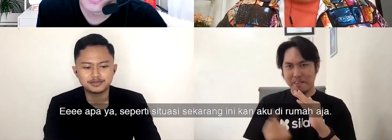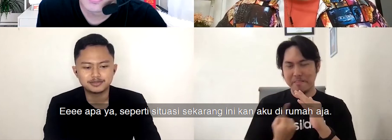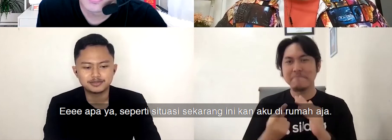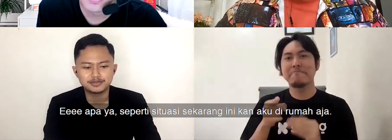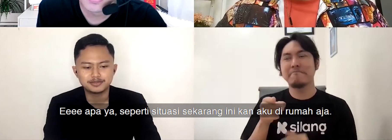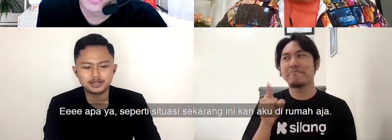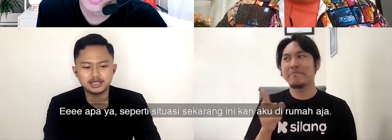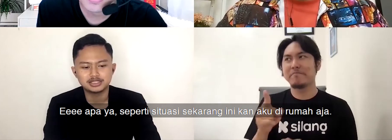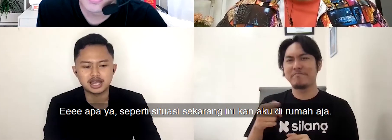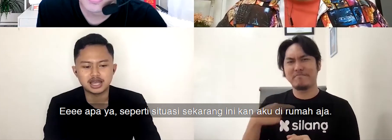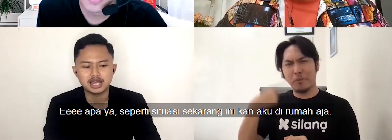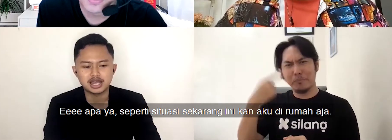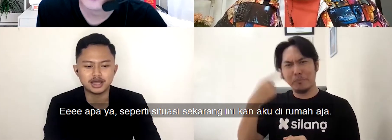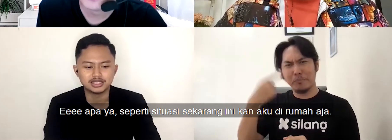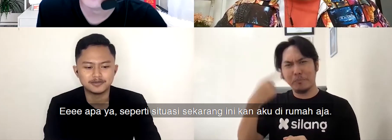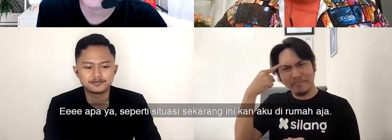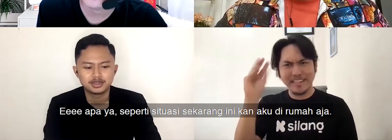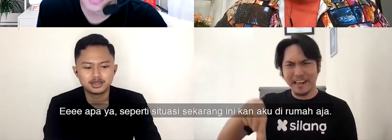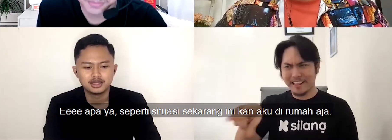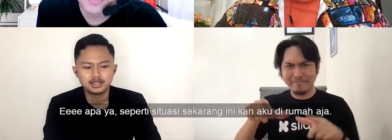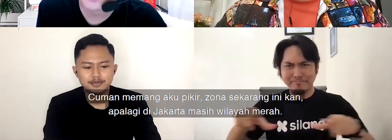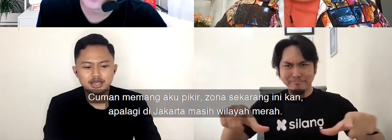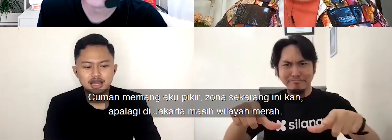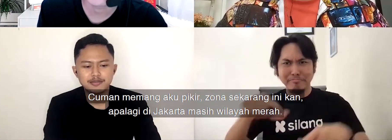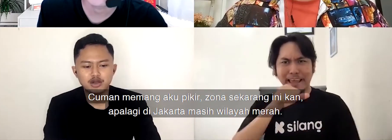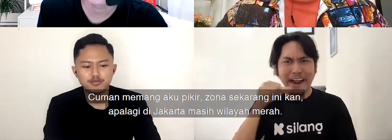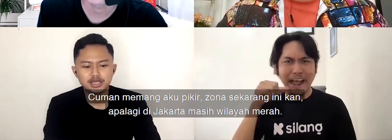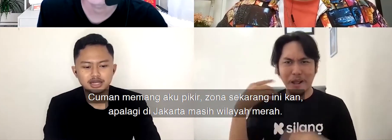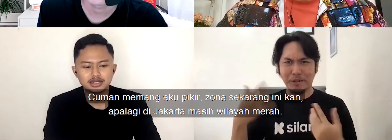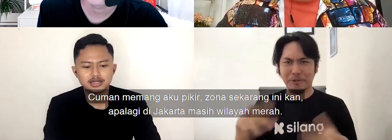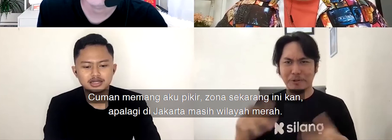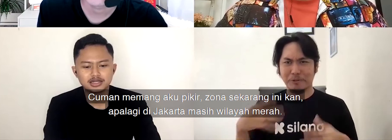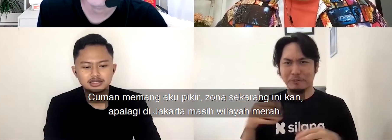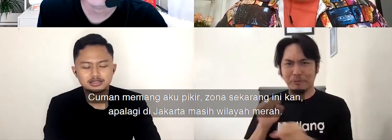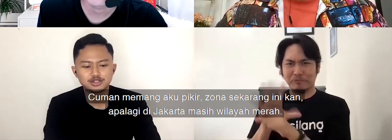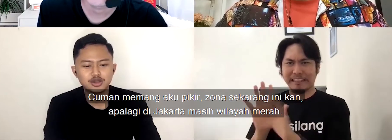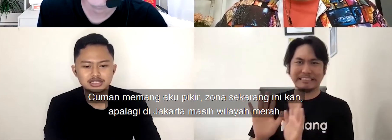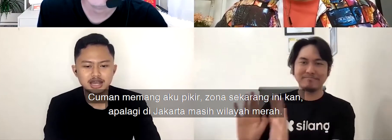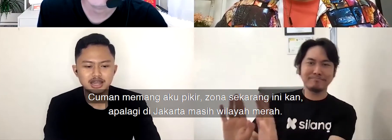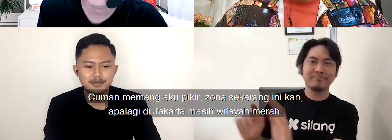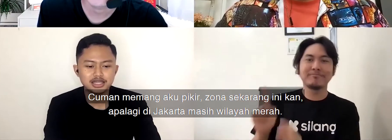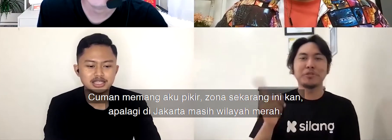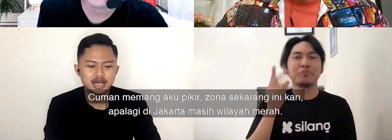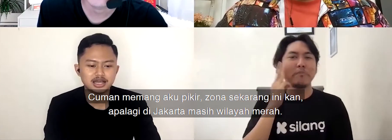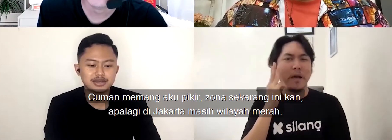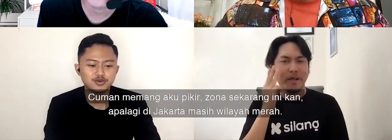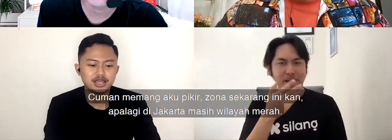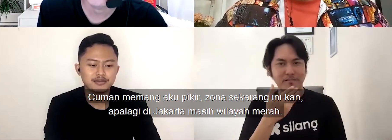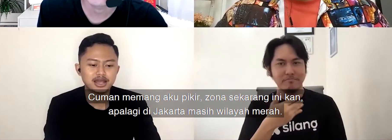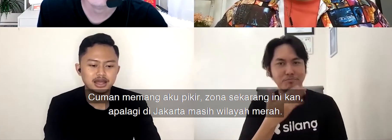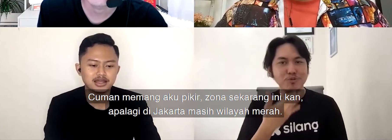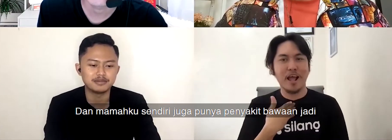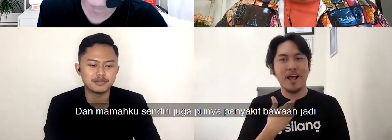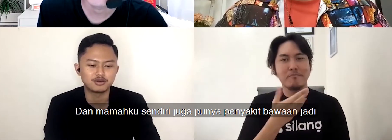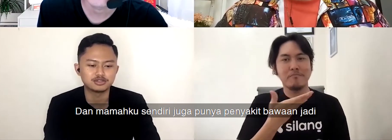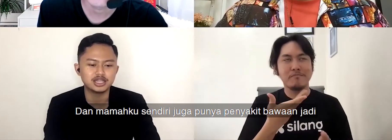seperti situasi sekarang ini sekarang aku cuma di rumah aja tapi karena memang aku pikir zona sekali ini apalagi Jakarta kan masih